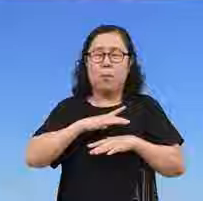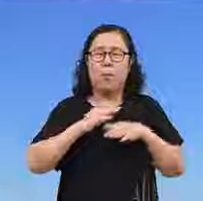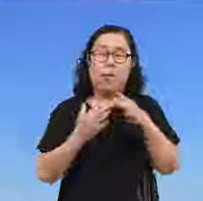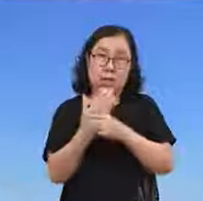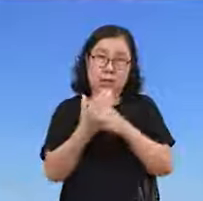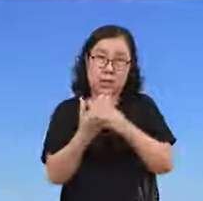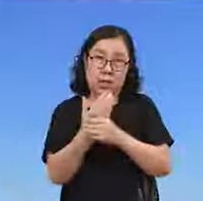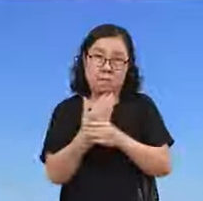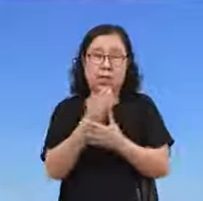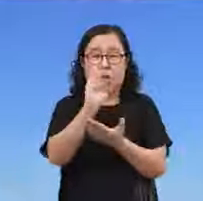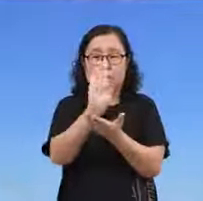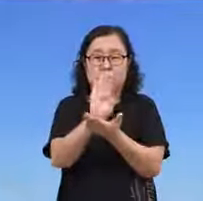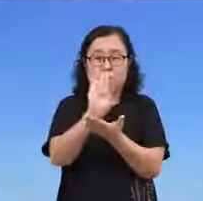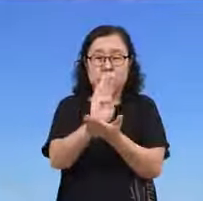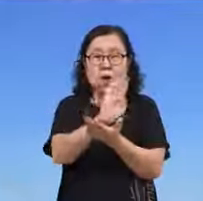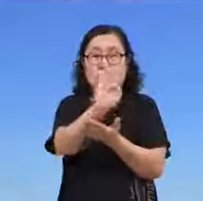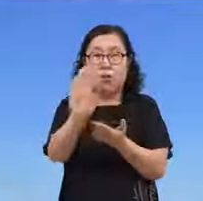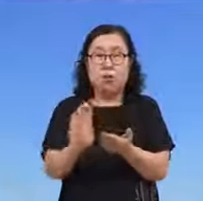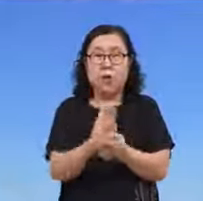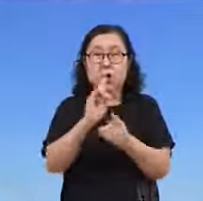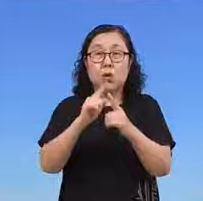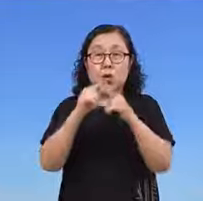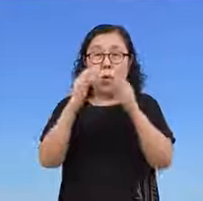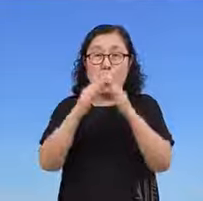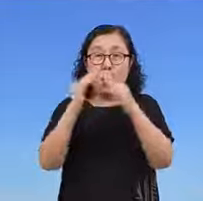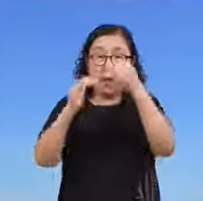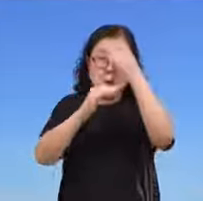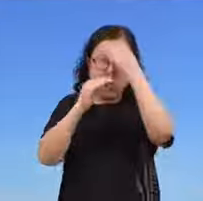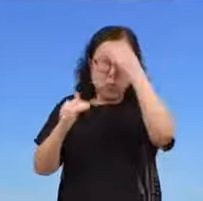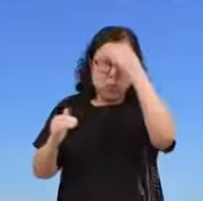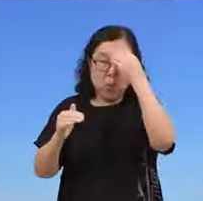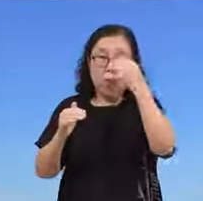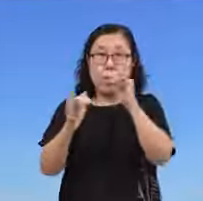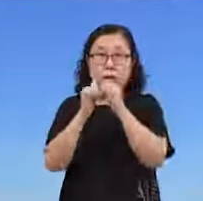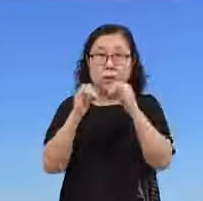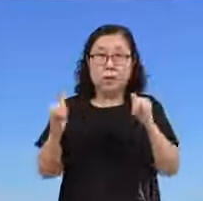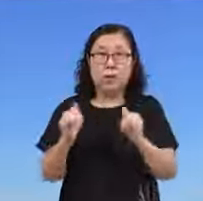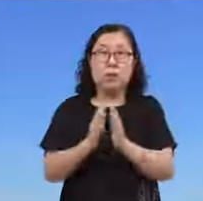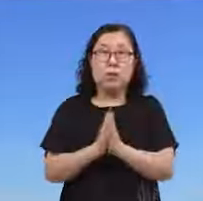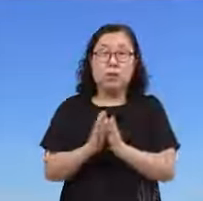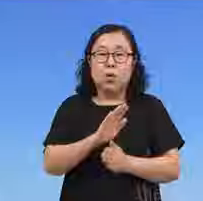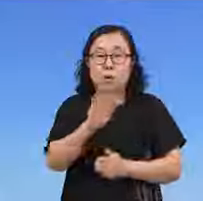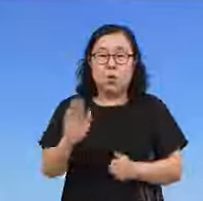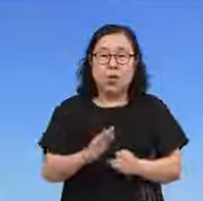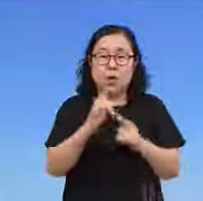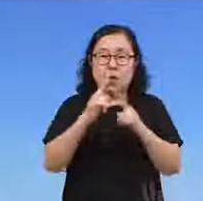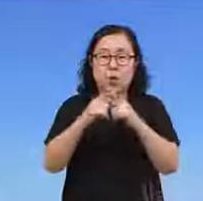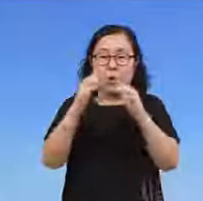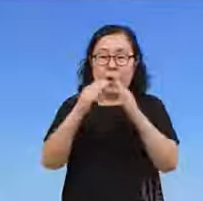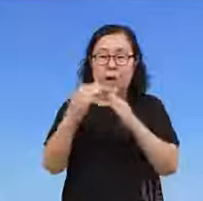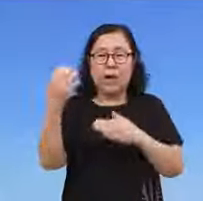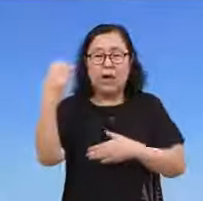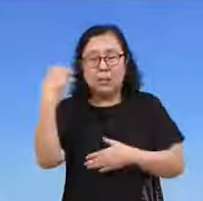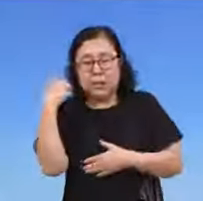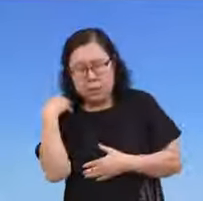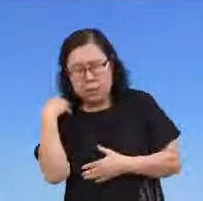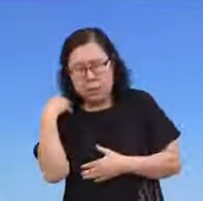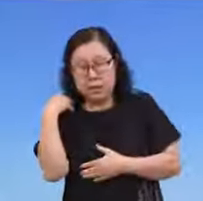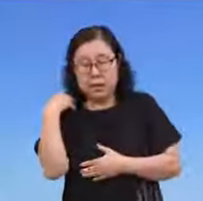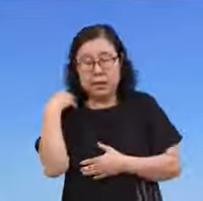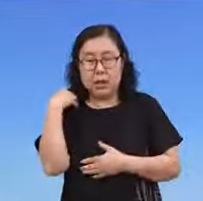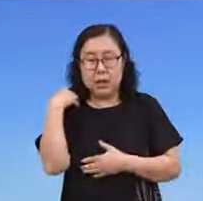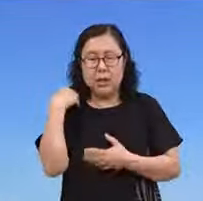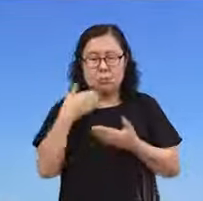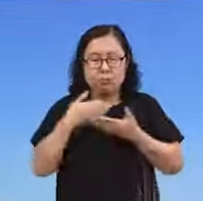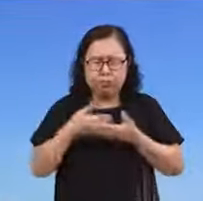현실인데요, 분당 우리 교회 성도님들은 우리 교회가 져야 될 이 사명의 무게 때문에 또 다른 차원의 두려움도